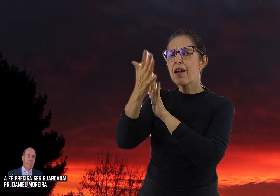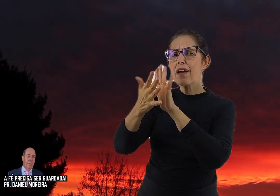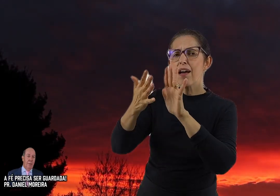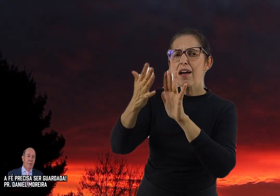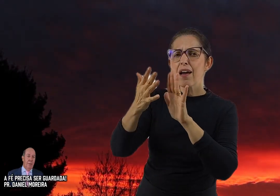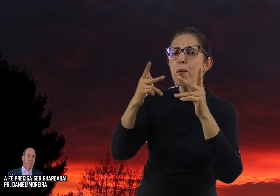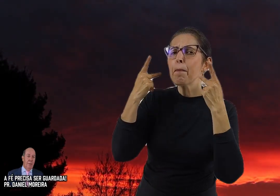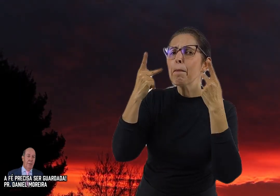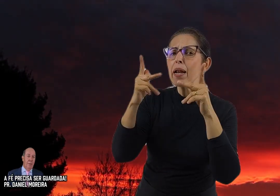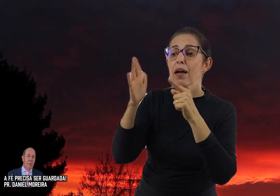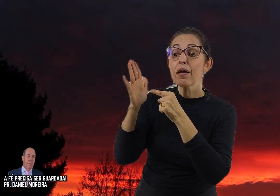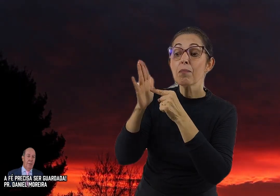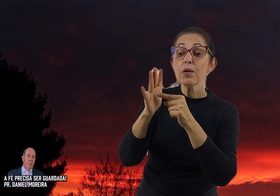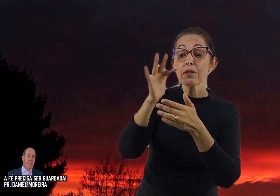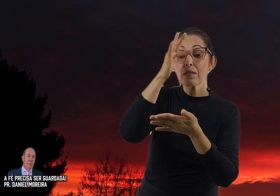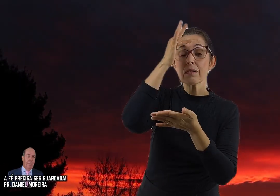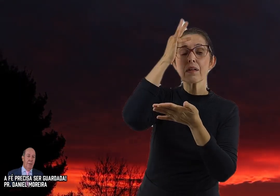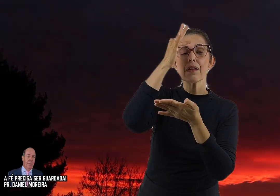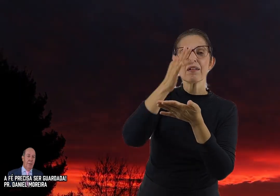Quem vai pregar esta fé?